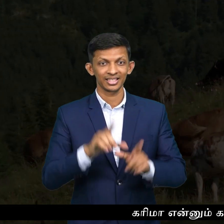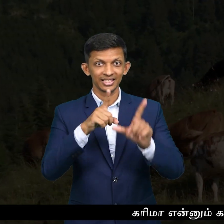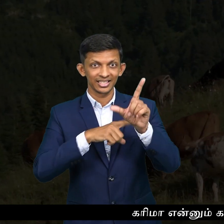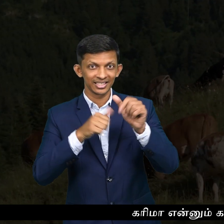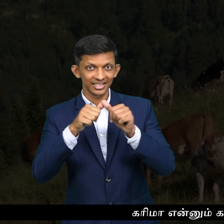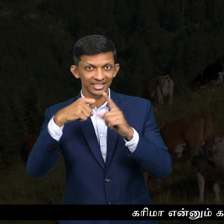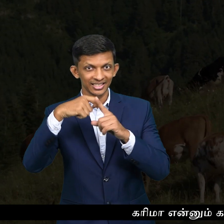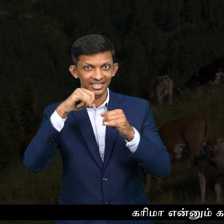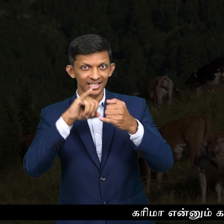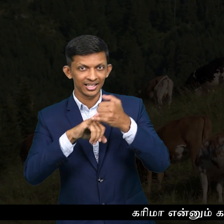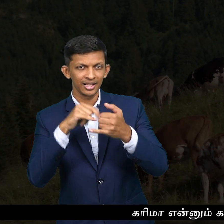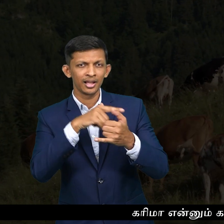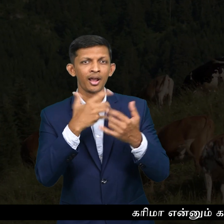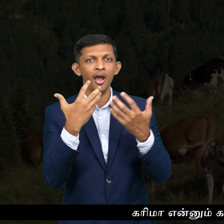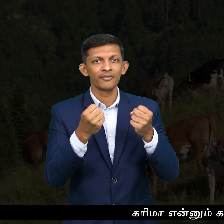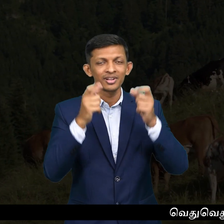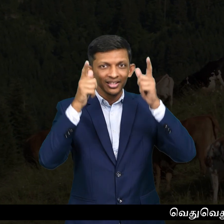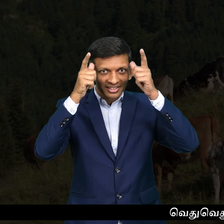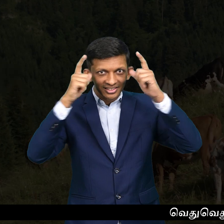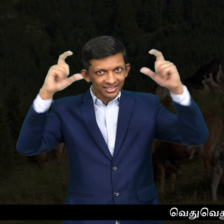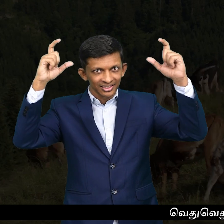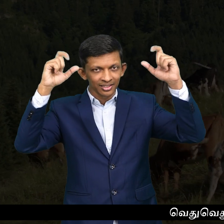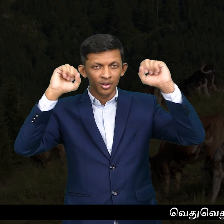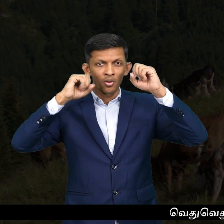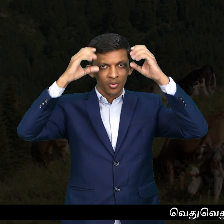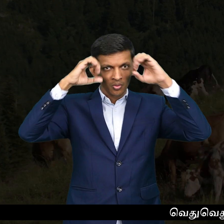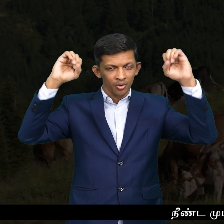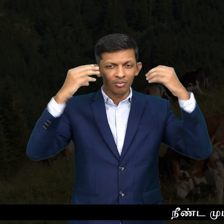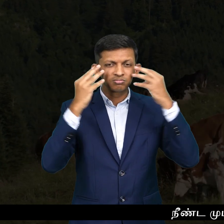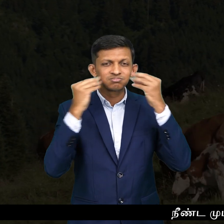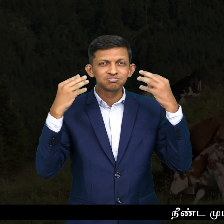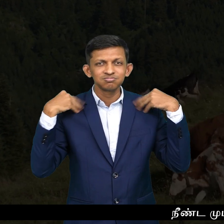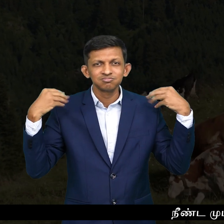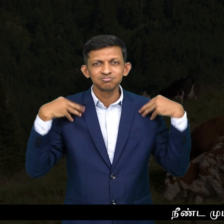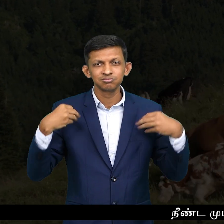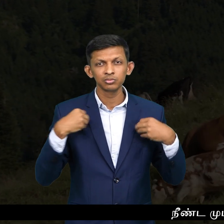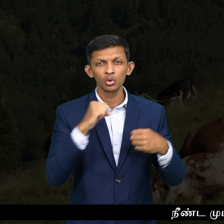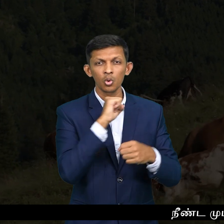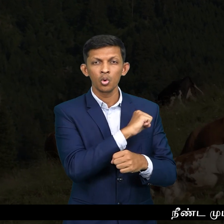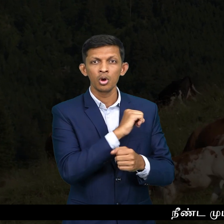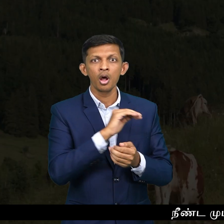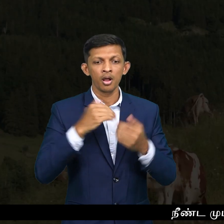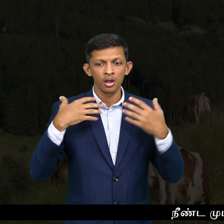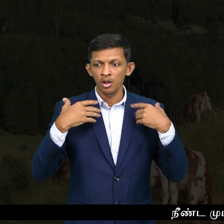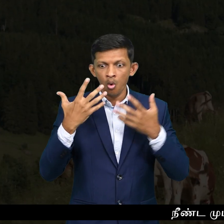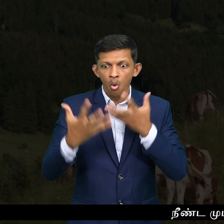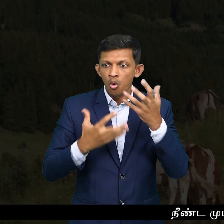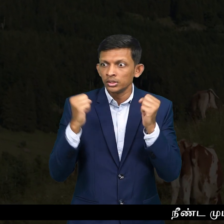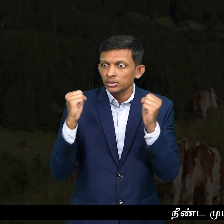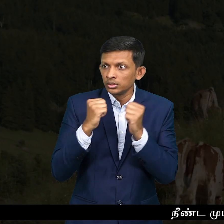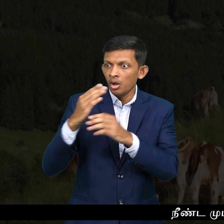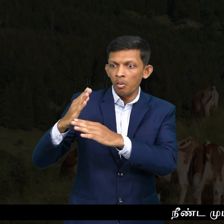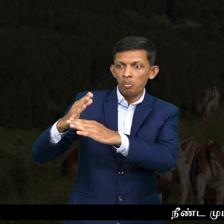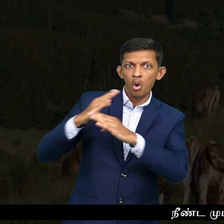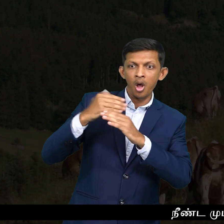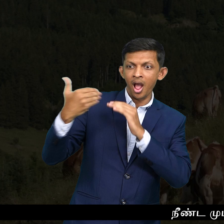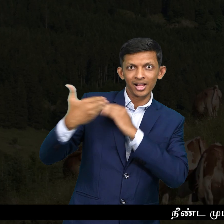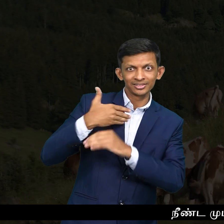கரிமா என்னும் காட்டு மாடுகள் உடல் வெதுவெதுப்பாக இருக்க நீண்ட முடி இருக்கிறது.